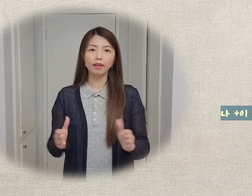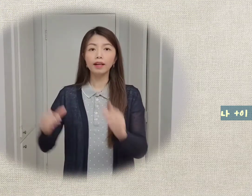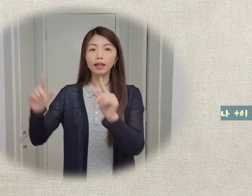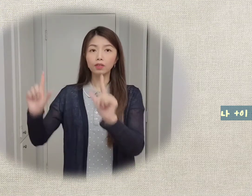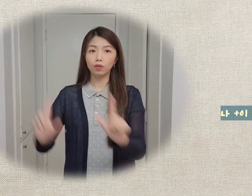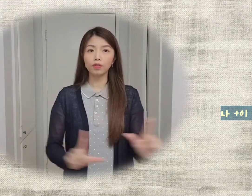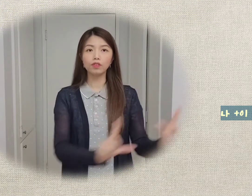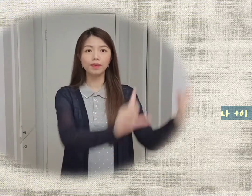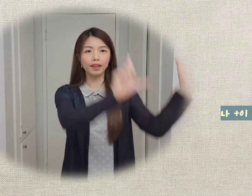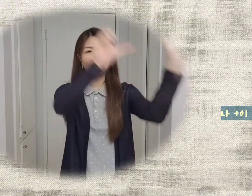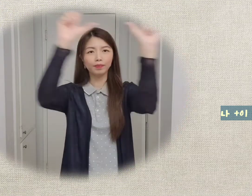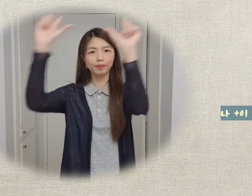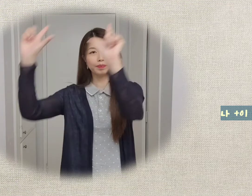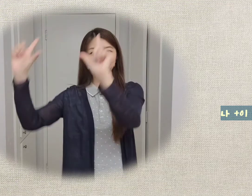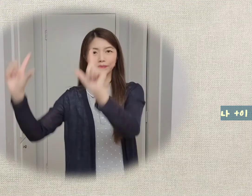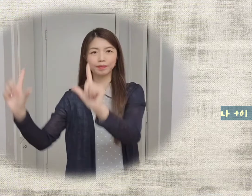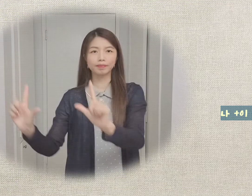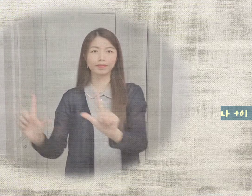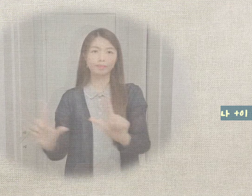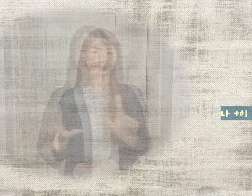것, 살다 수어 해주시면 돼요.